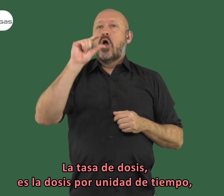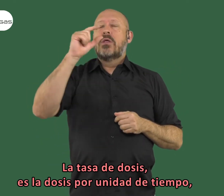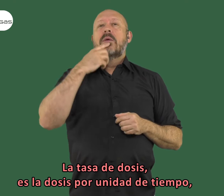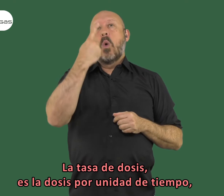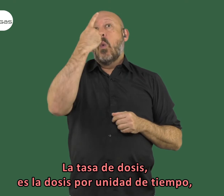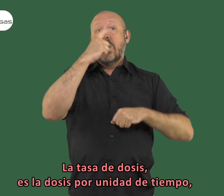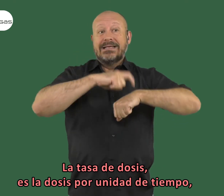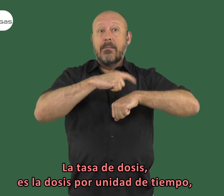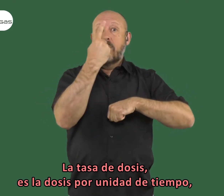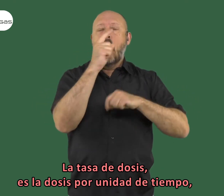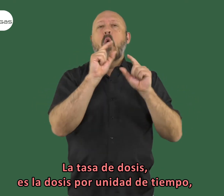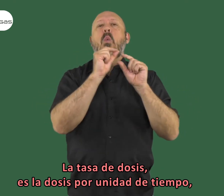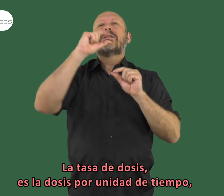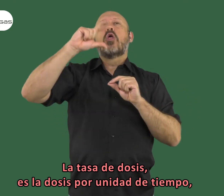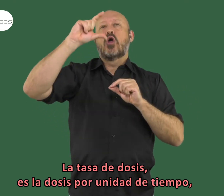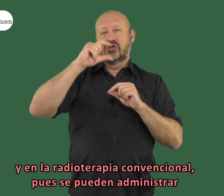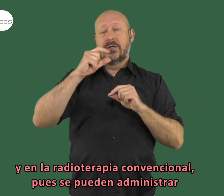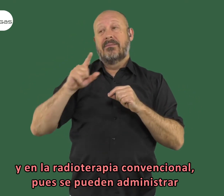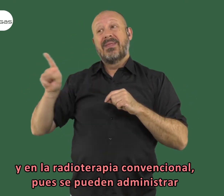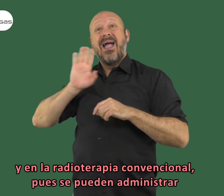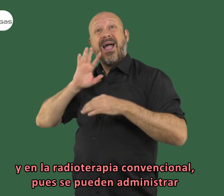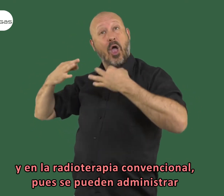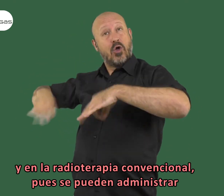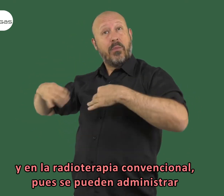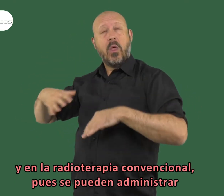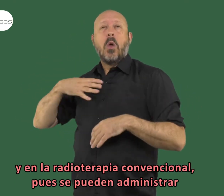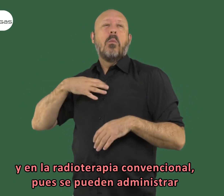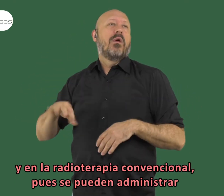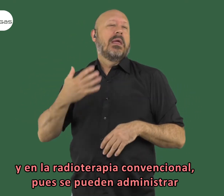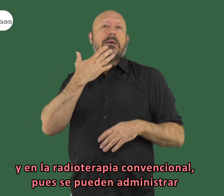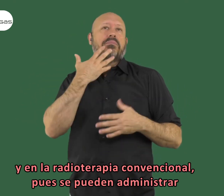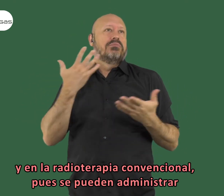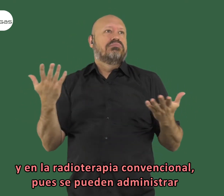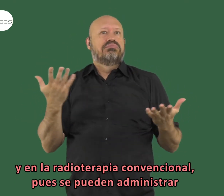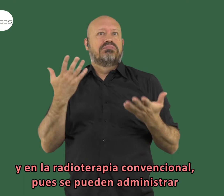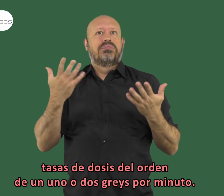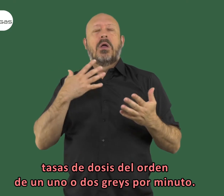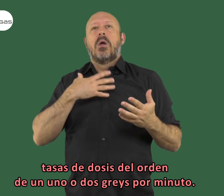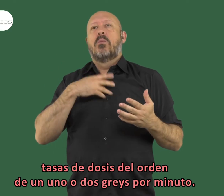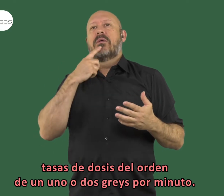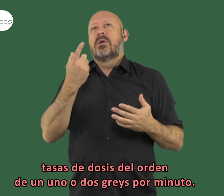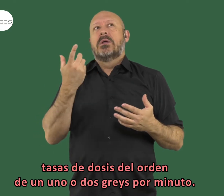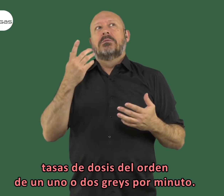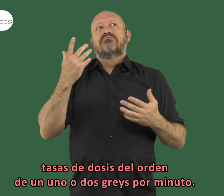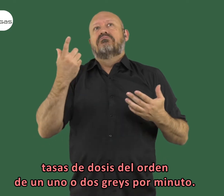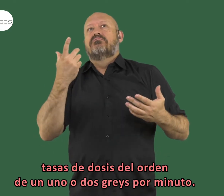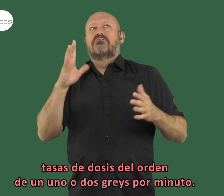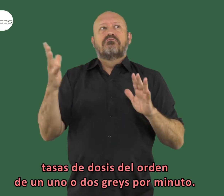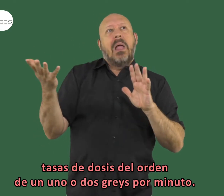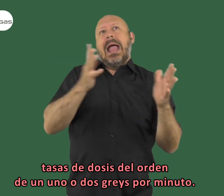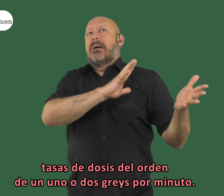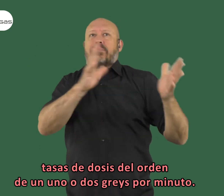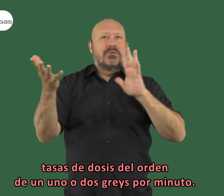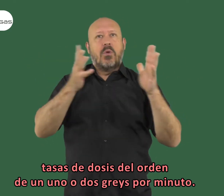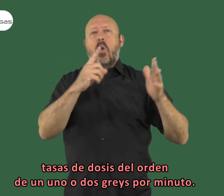es la dosis por unidad de tiempo. En la radioterapia convencional se pueden administrar tasas de